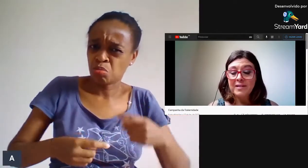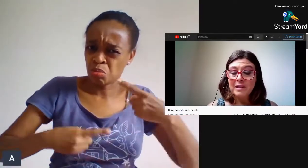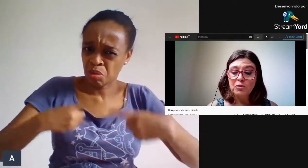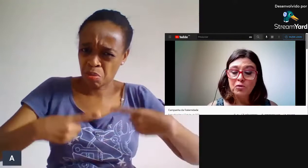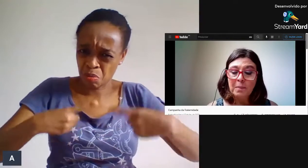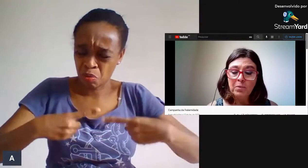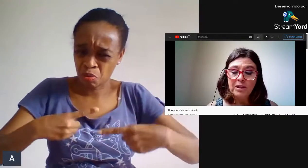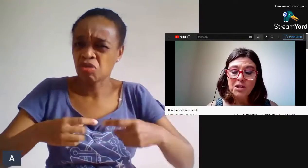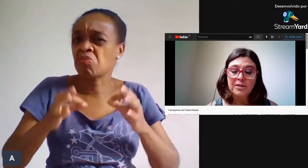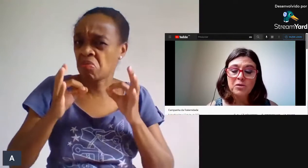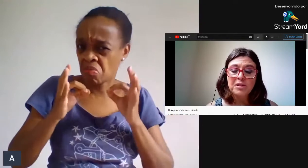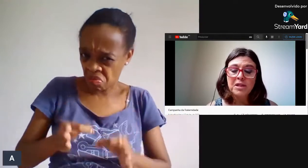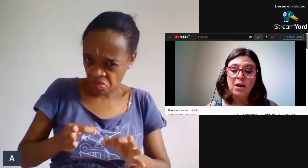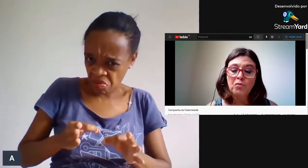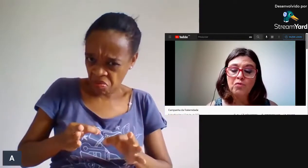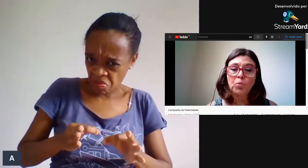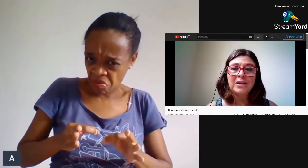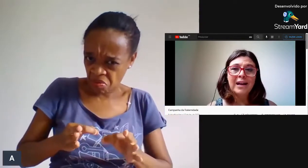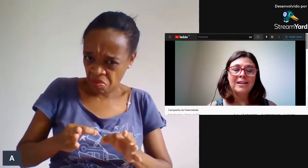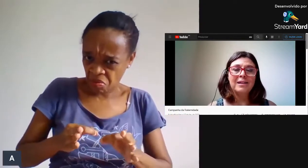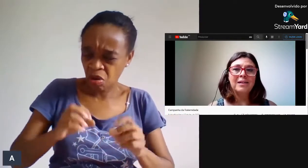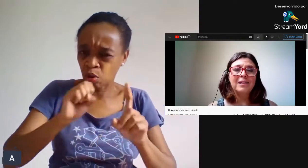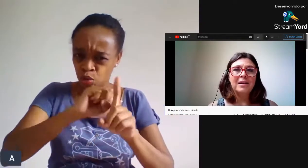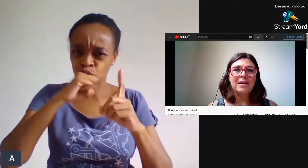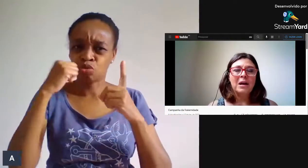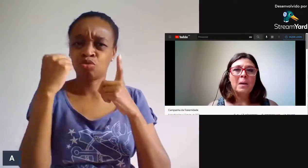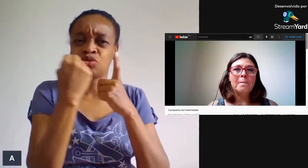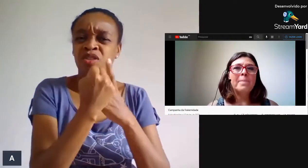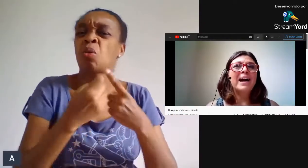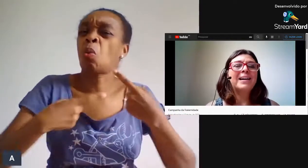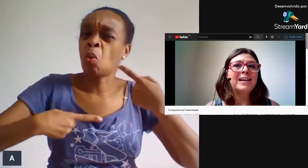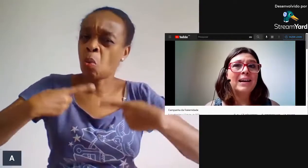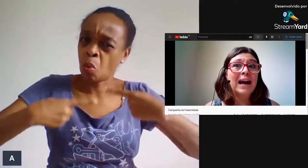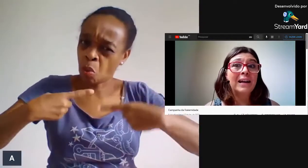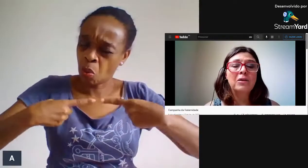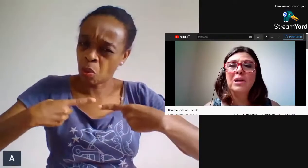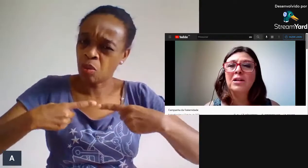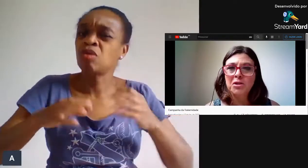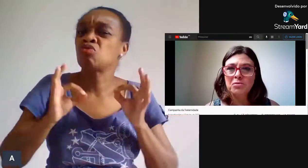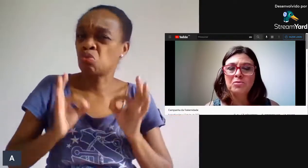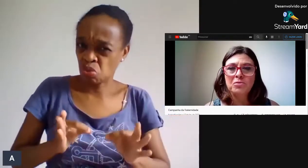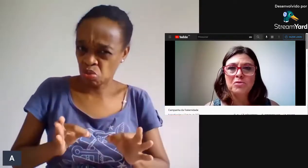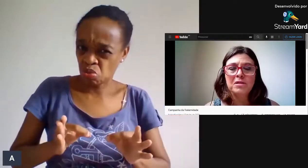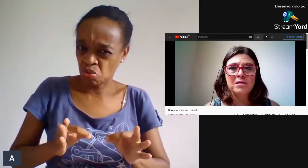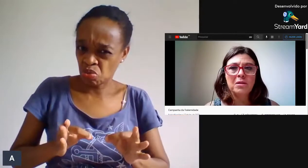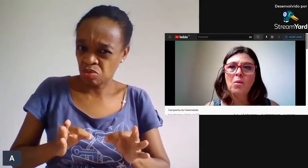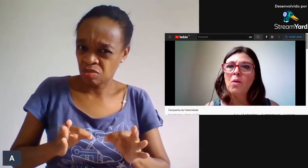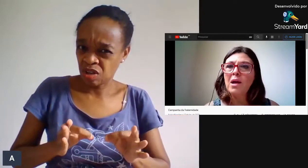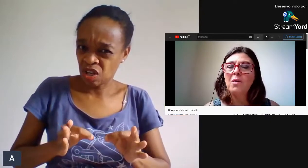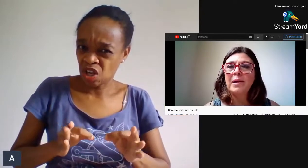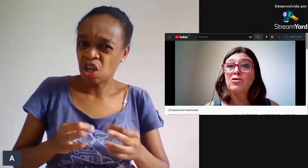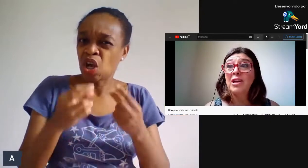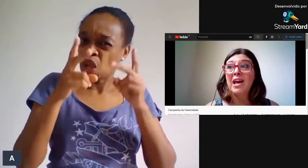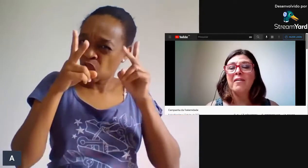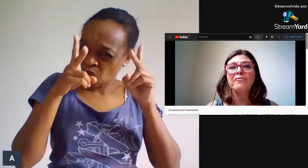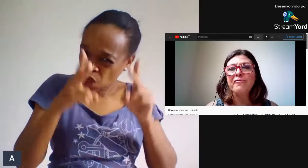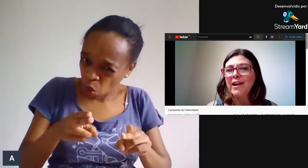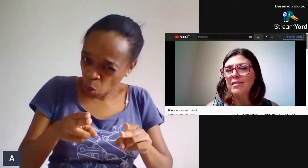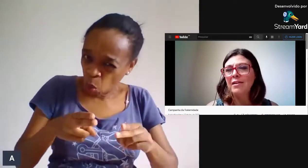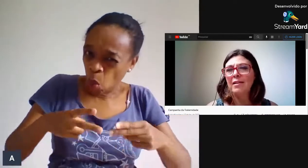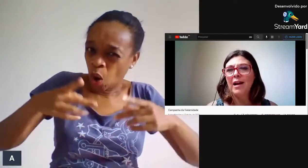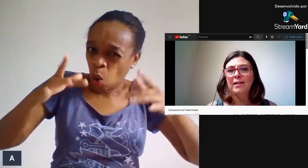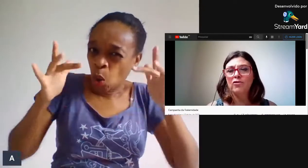Será que fazemos uma política social voltada para aquilo que Jesus nos ensinou realmente, que